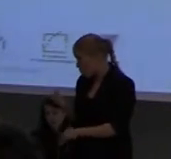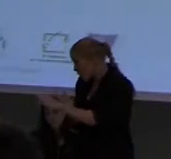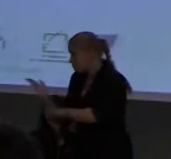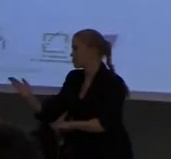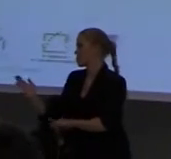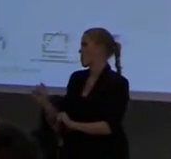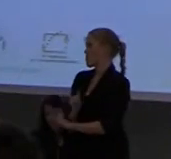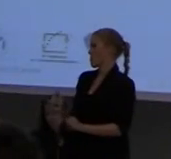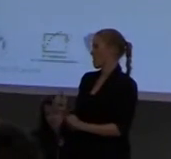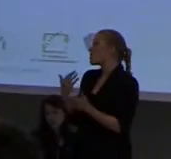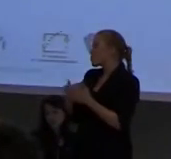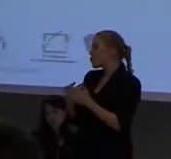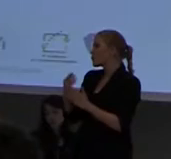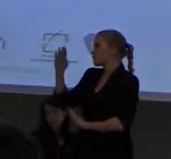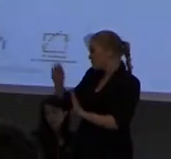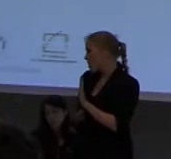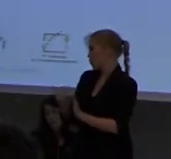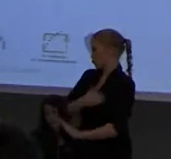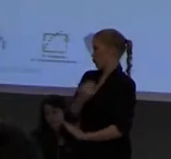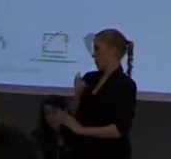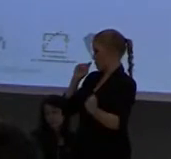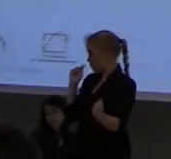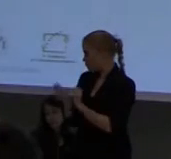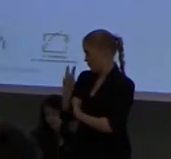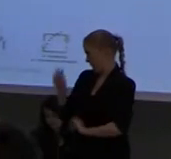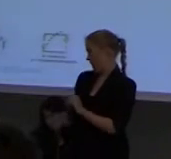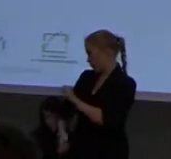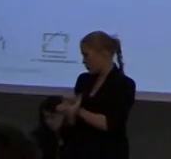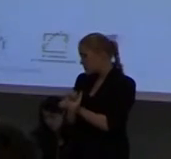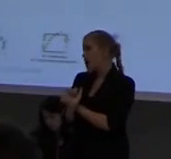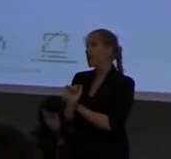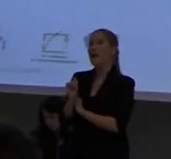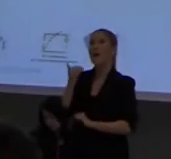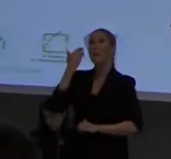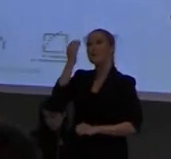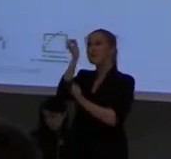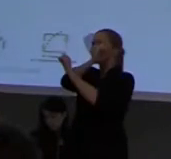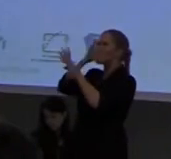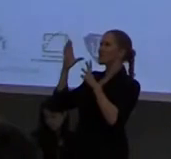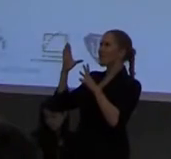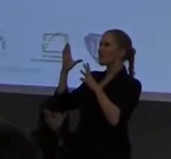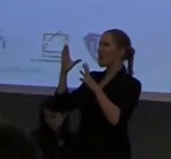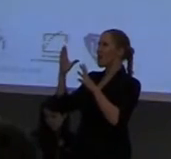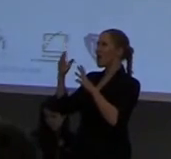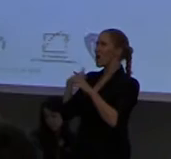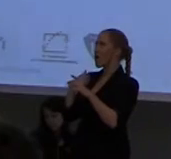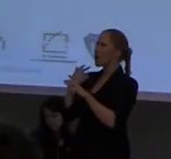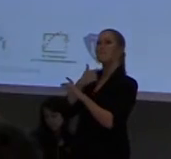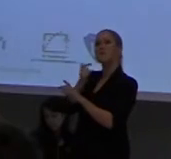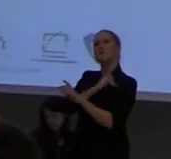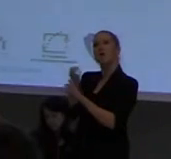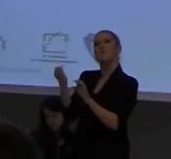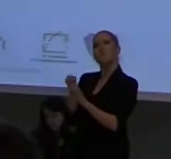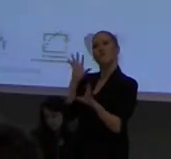paragraf 16 a novela školského zákona nějakým dramatickým způsobem způsobí zánik něčeho, odliv dětí někam, je trošku